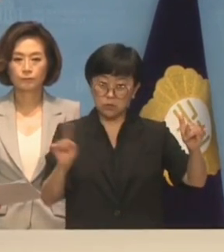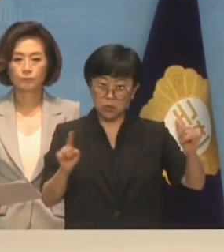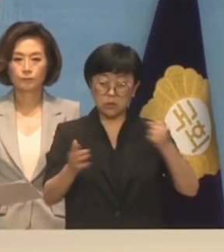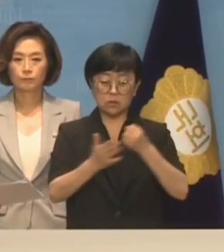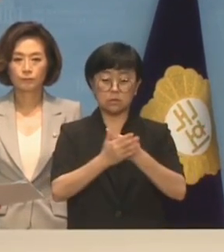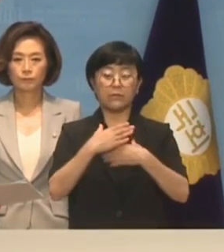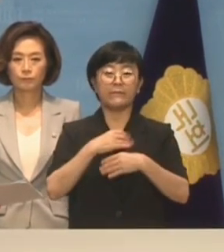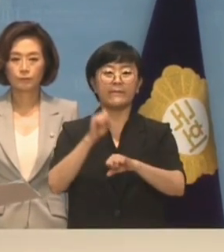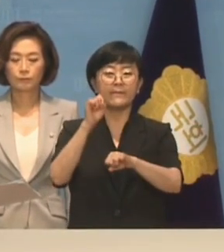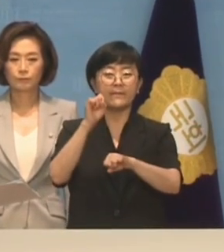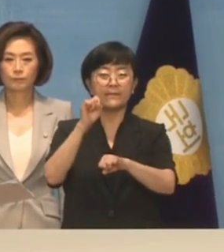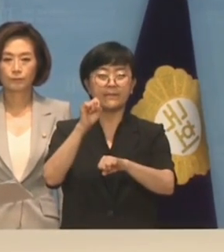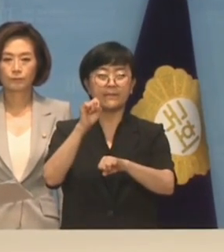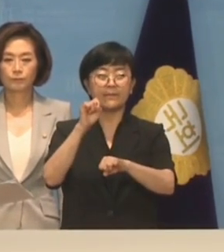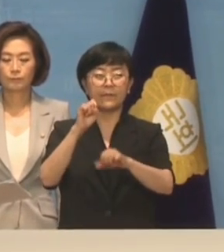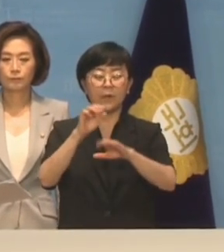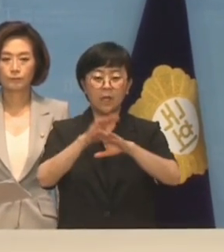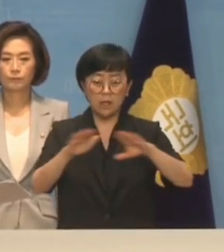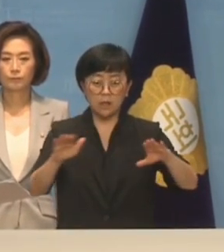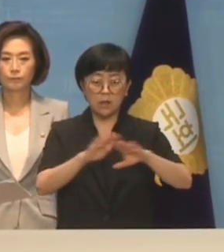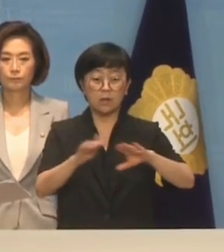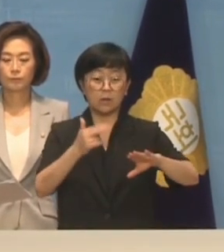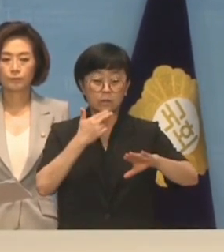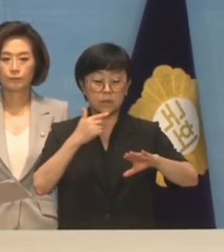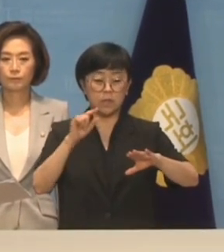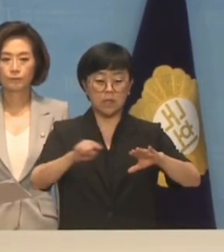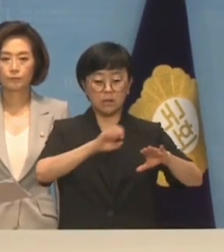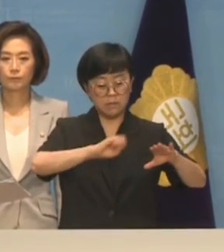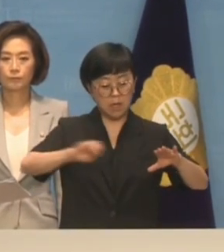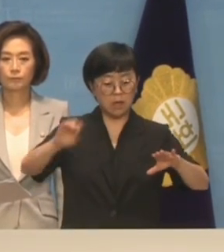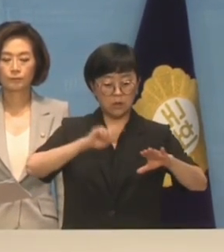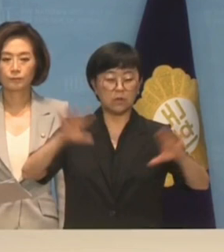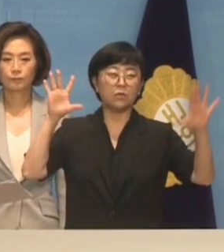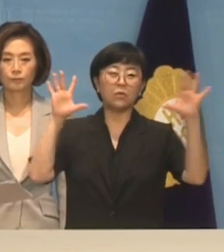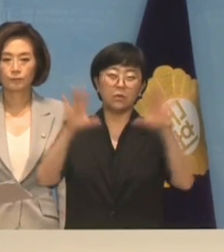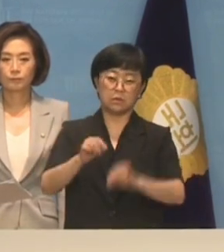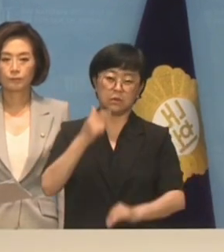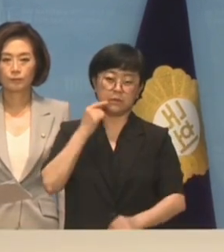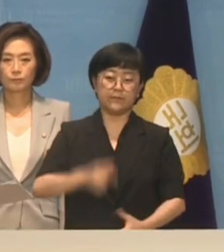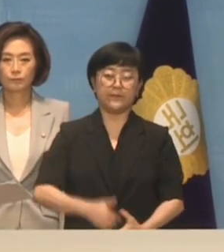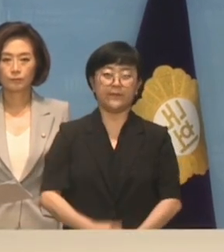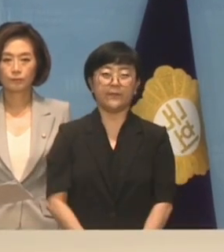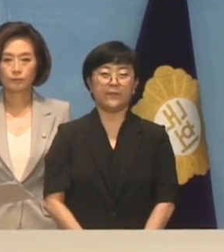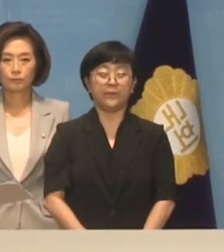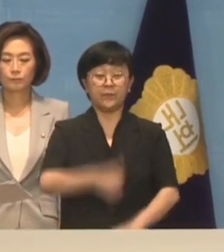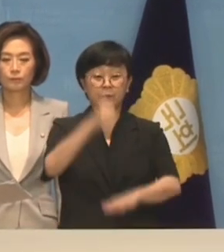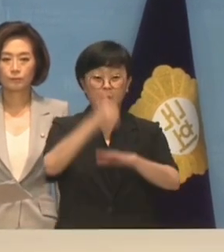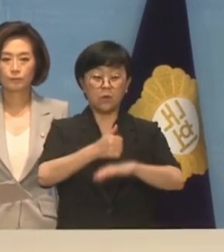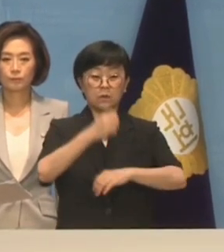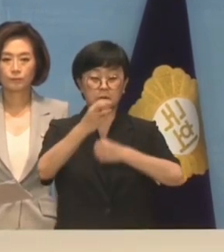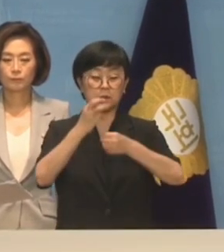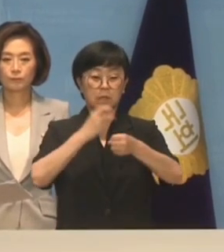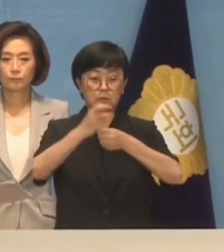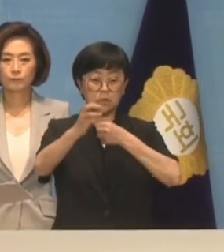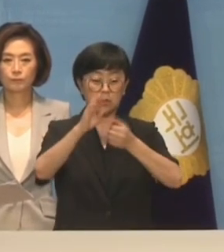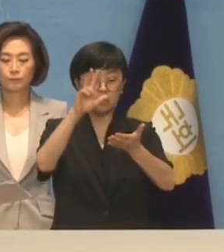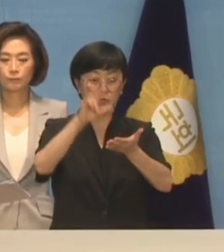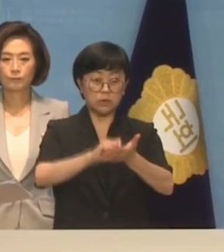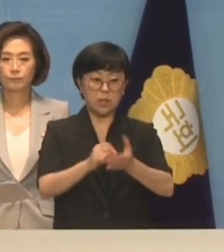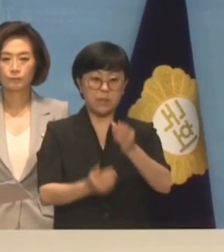확실하게 안전하게 하지 않고서는 저희들은 이 방류에 대해서 동의할 수가 없습니다. 결국 30년 후에 문제가